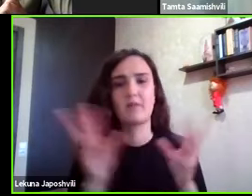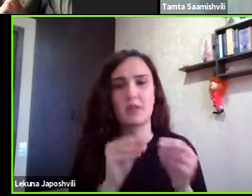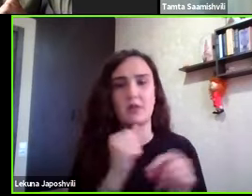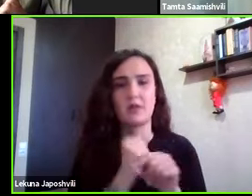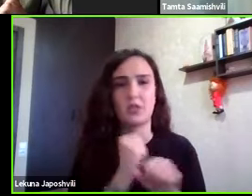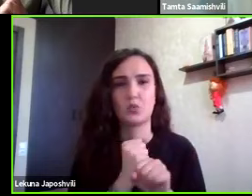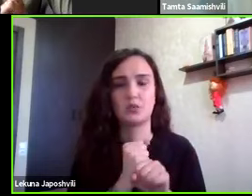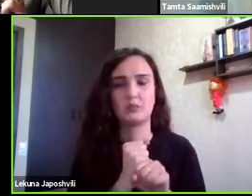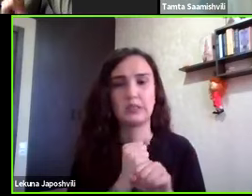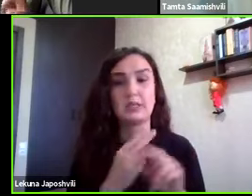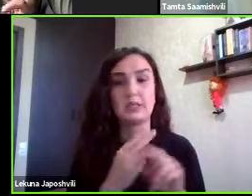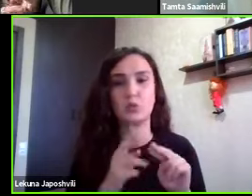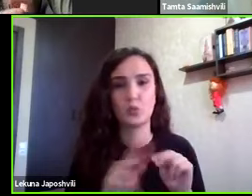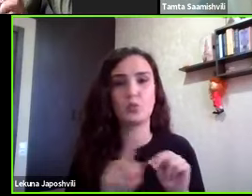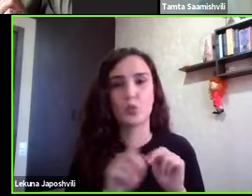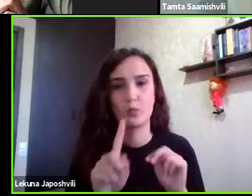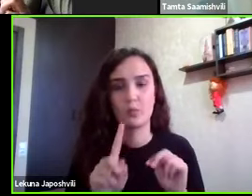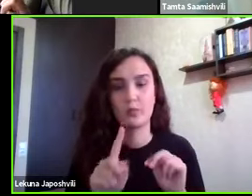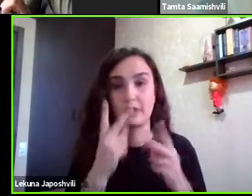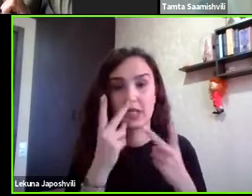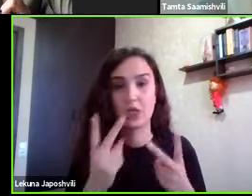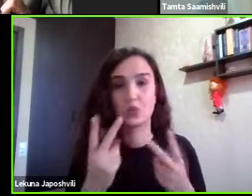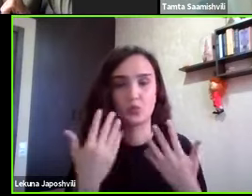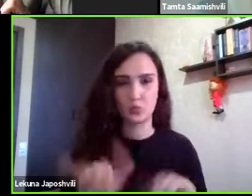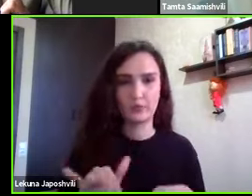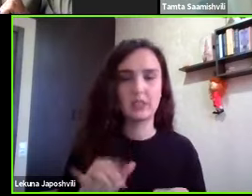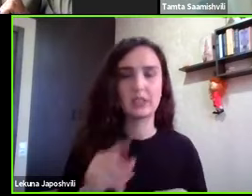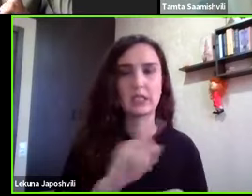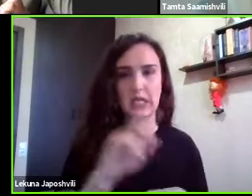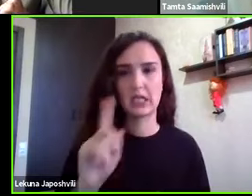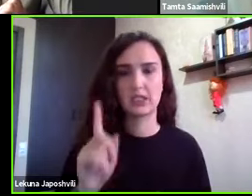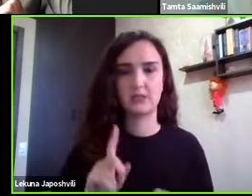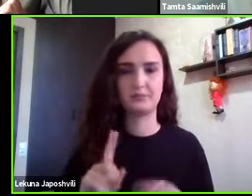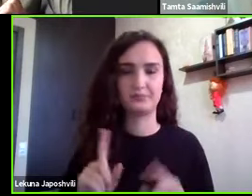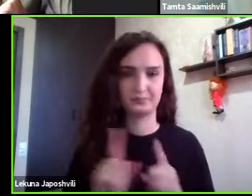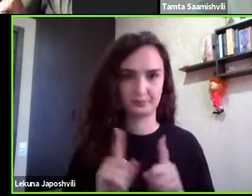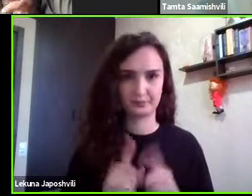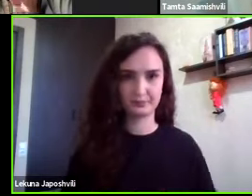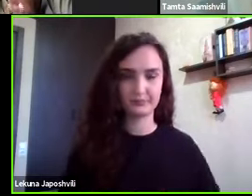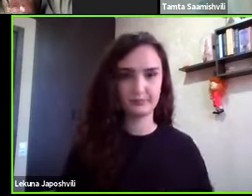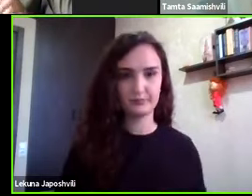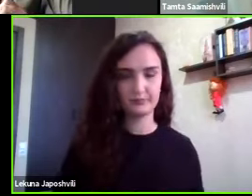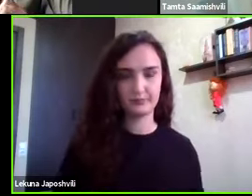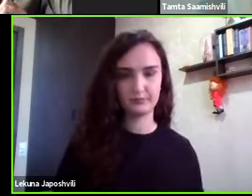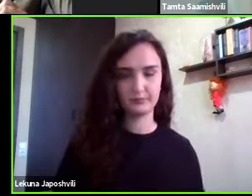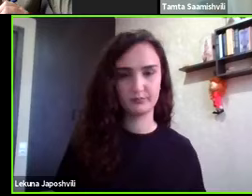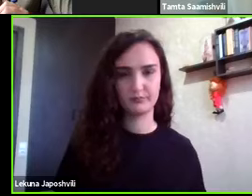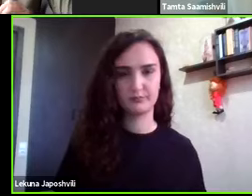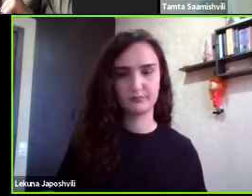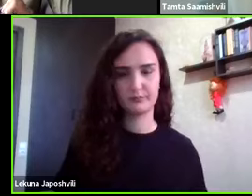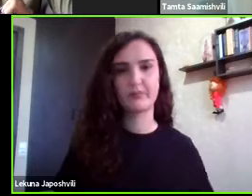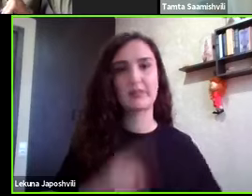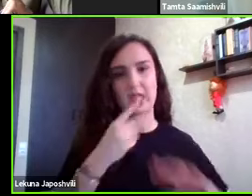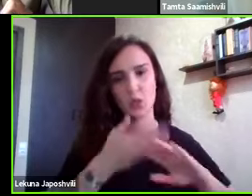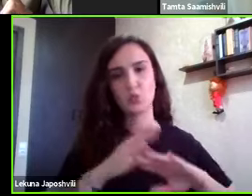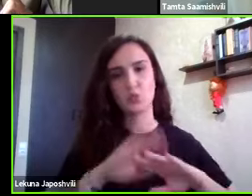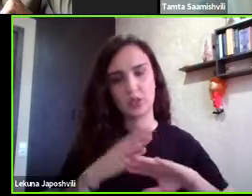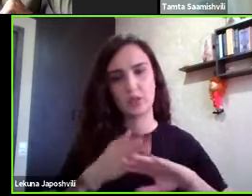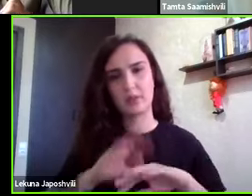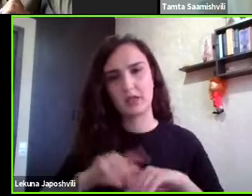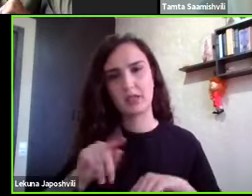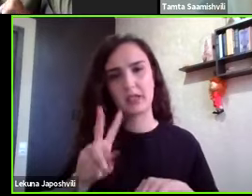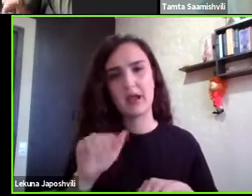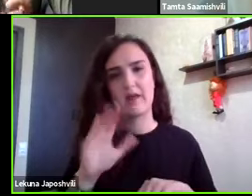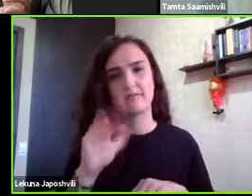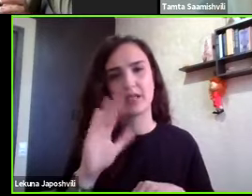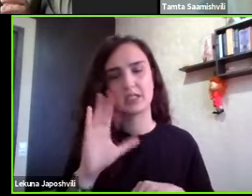გავაკეთოთ. იმიტომ რომ აი ნახეთ უკვე, რომ რაღაცა ესე იგი ეს გართულება, კავასაკის